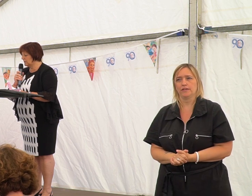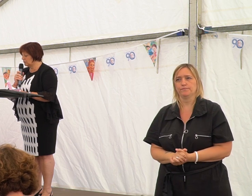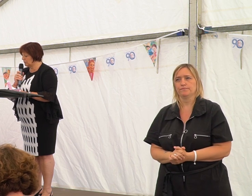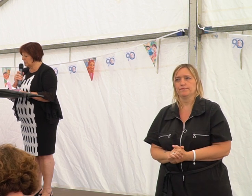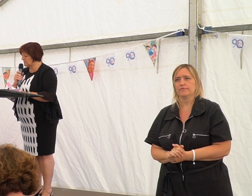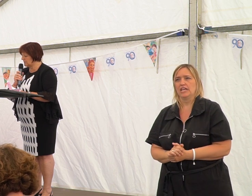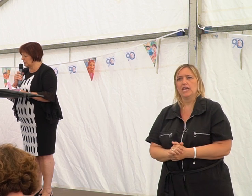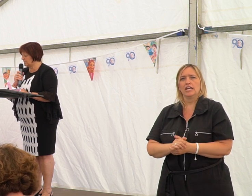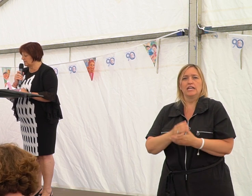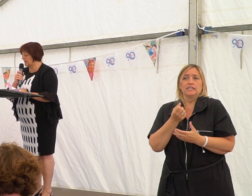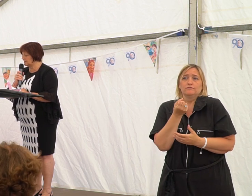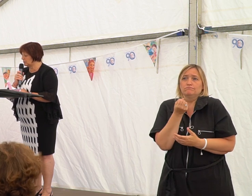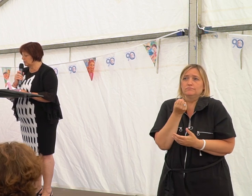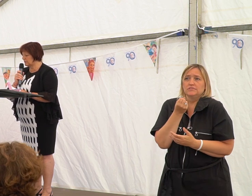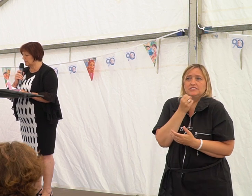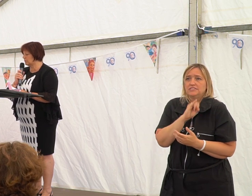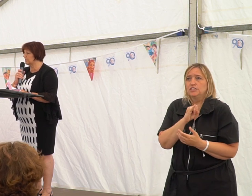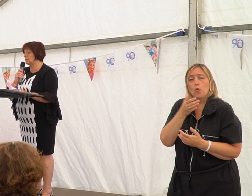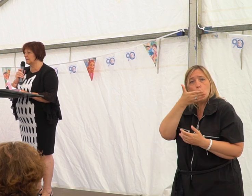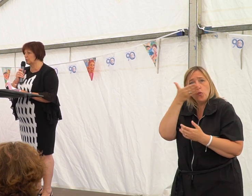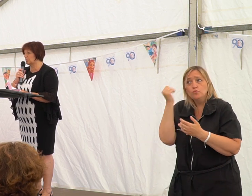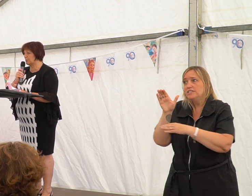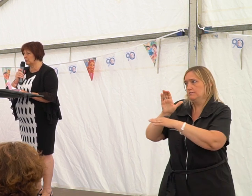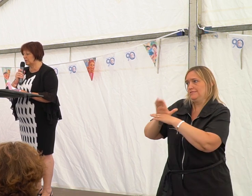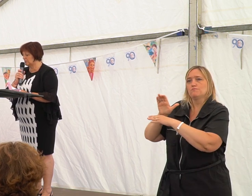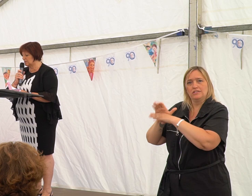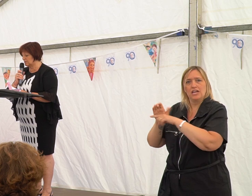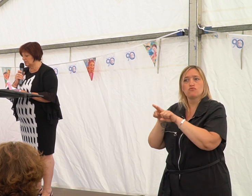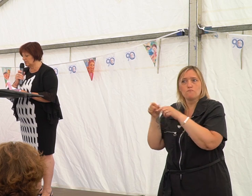Elle serait inachevée si elle omettait l'indispensable